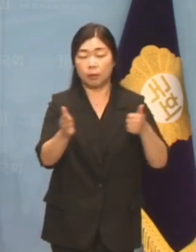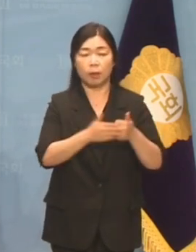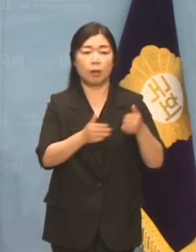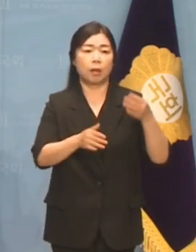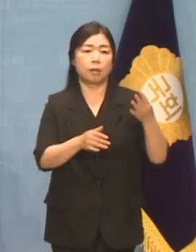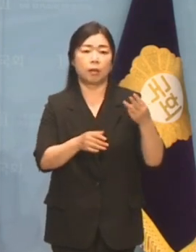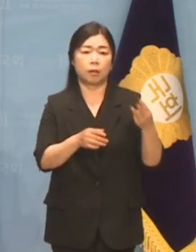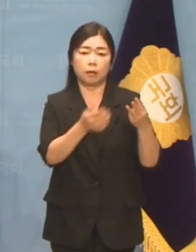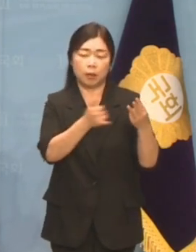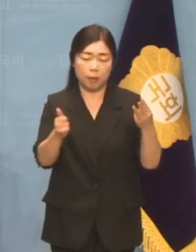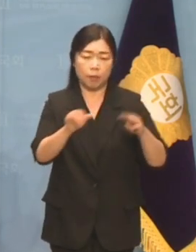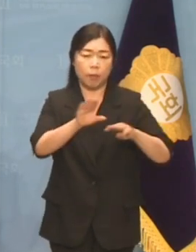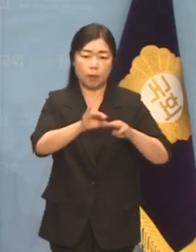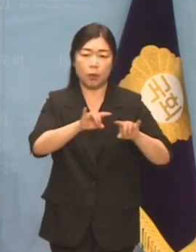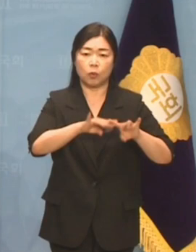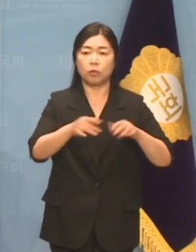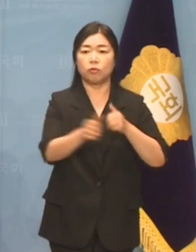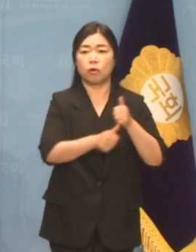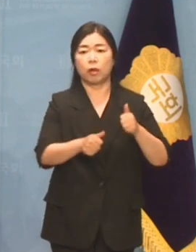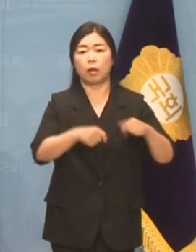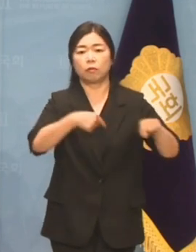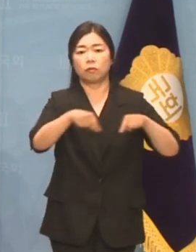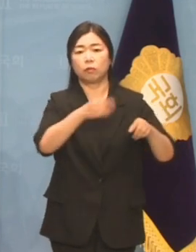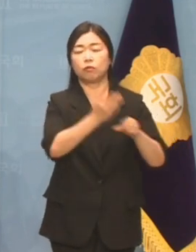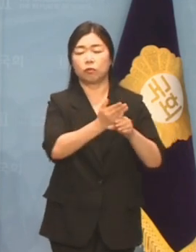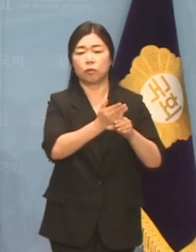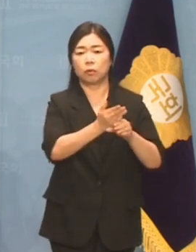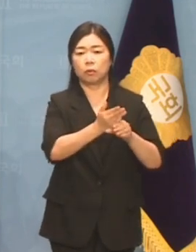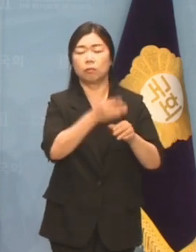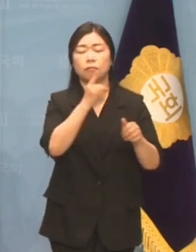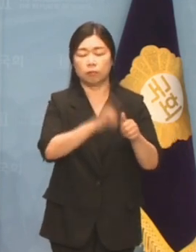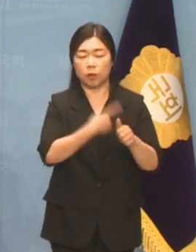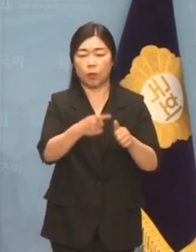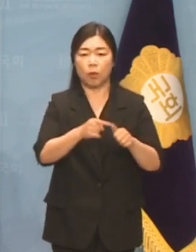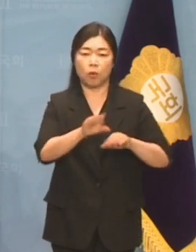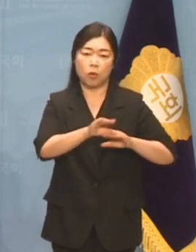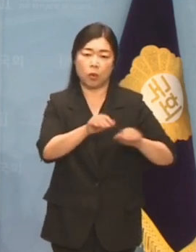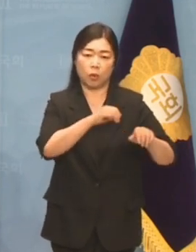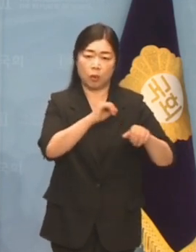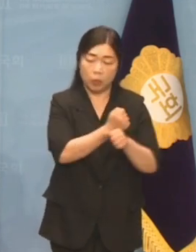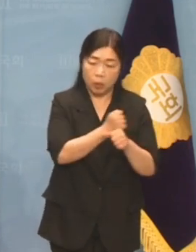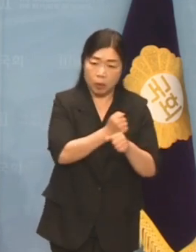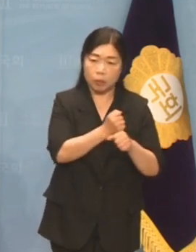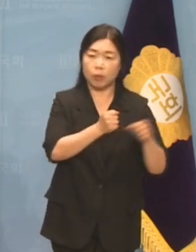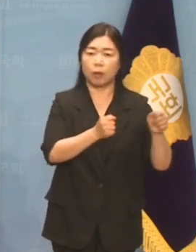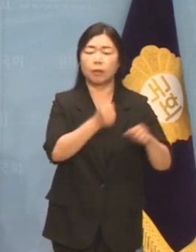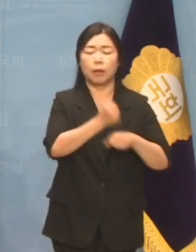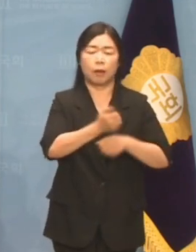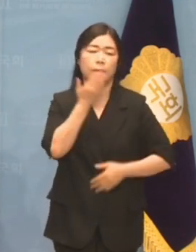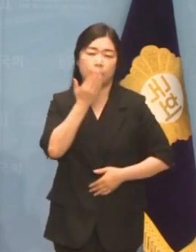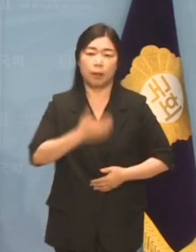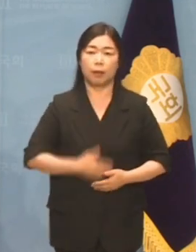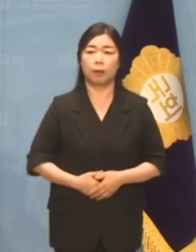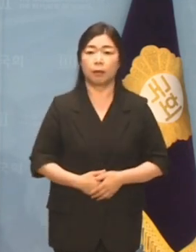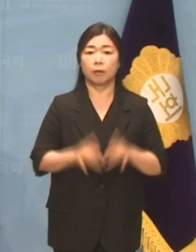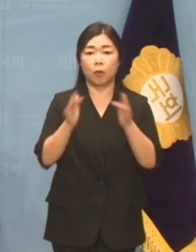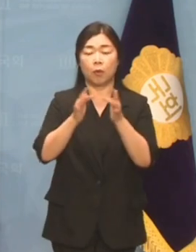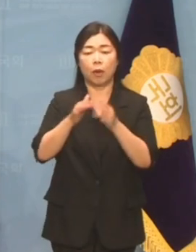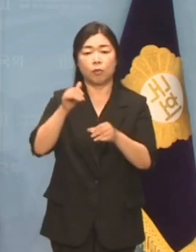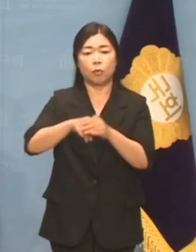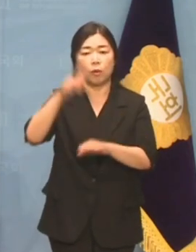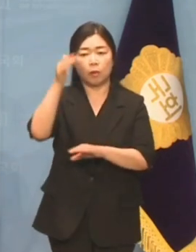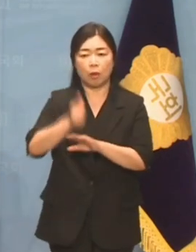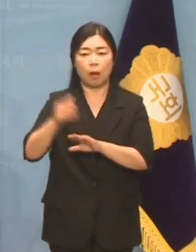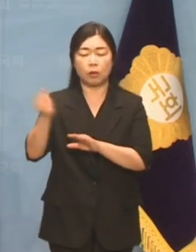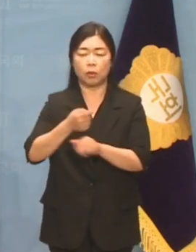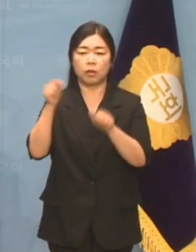불과한 반쪽 방통위는 여론조작의 가능성이 지적된 대통령실의 온라인 투표 결과를 명분삼아